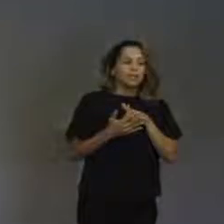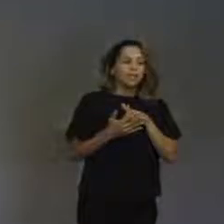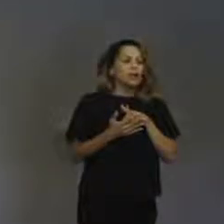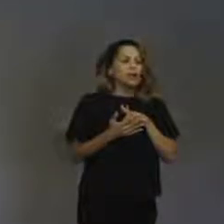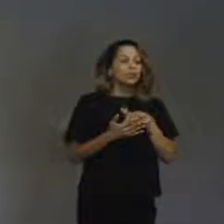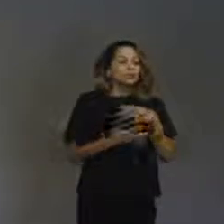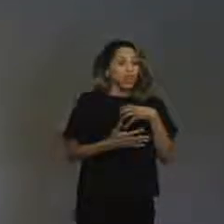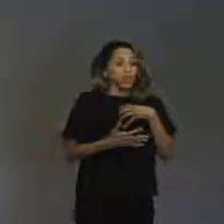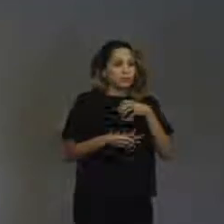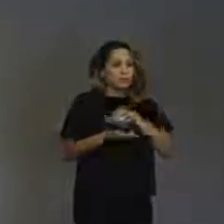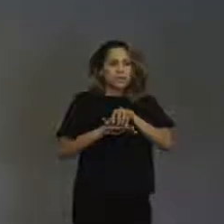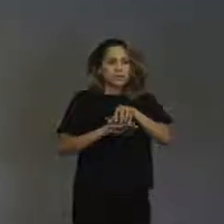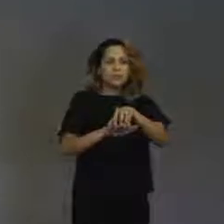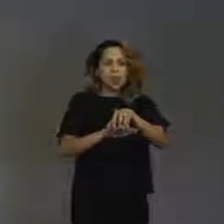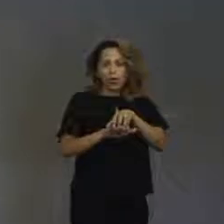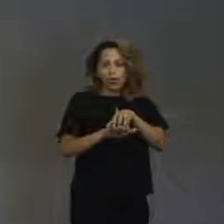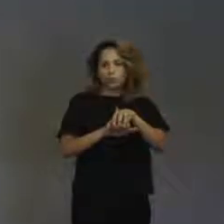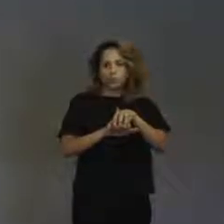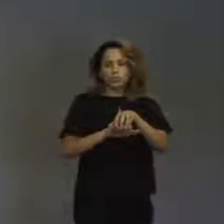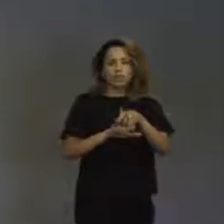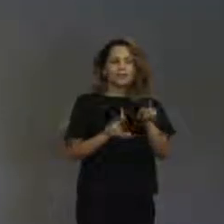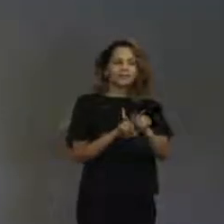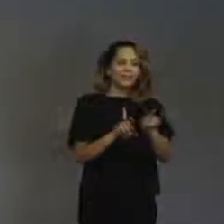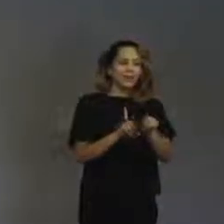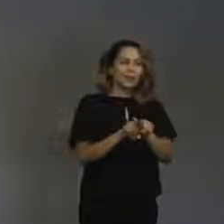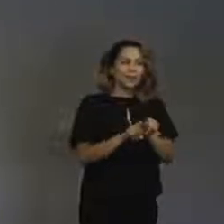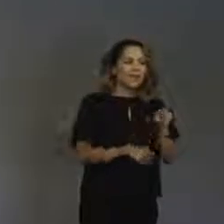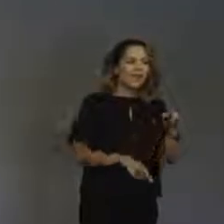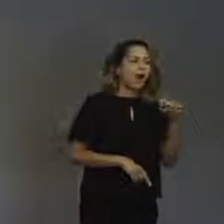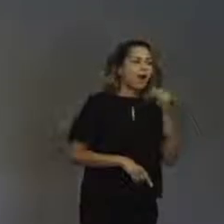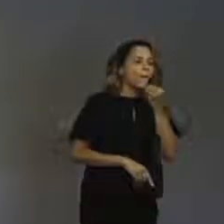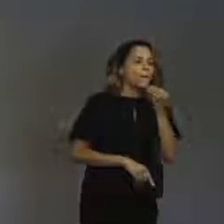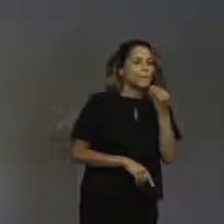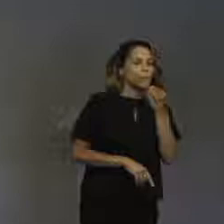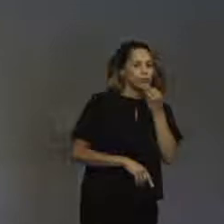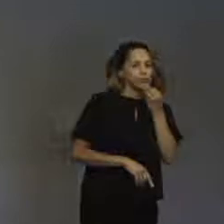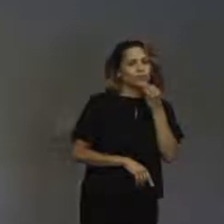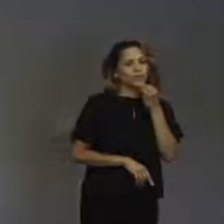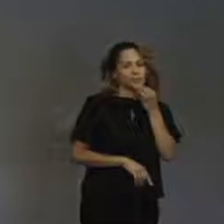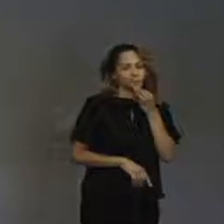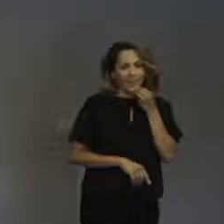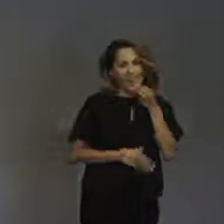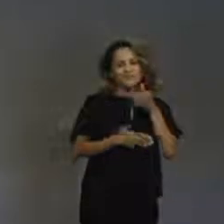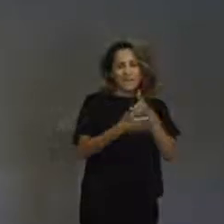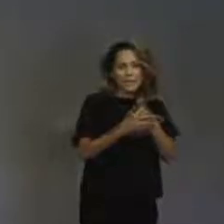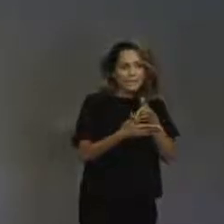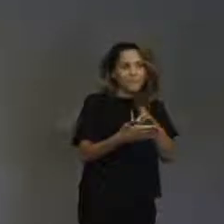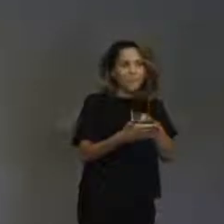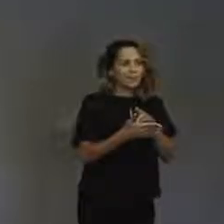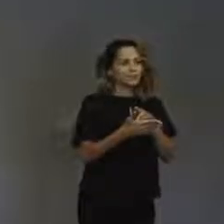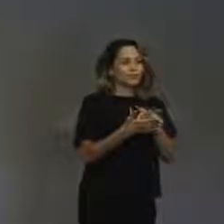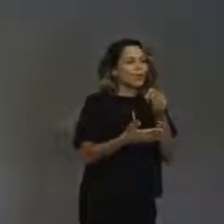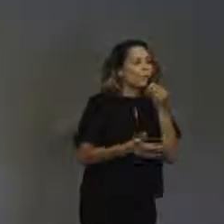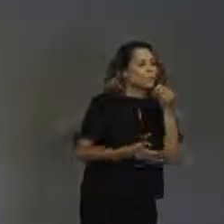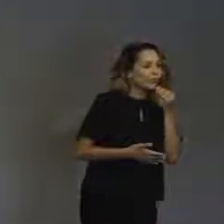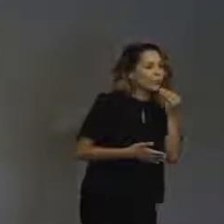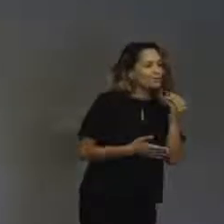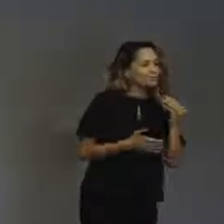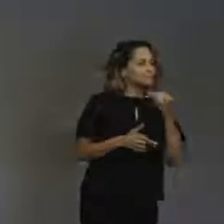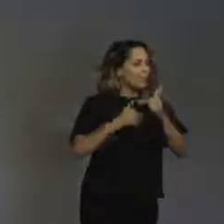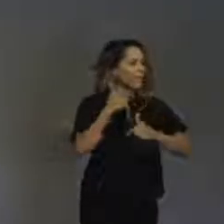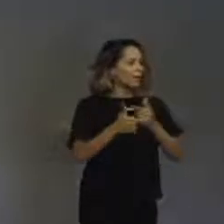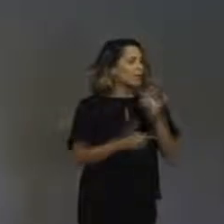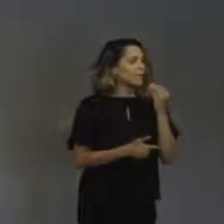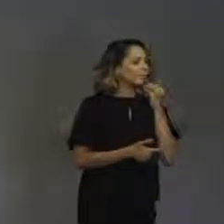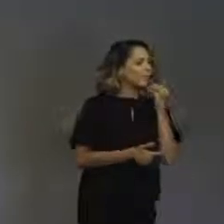transporte, mais você limita as suas oportunidades reais de trabalho e de lazer, né? Eu acho que